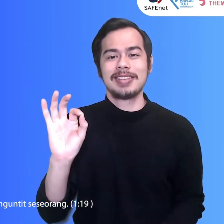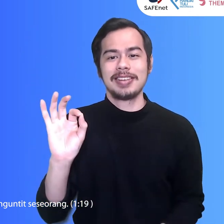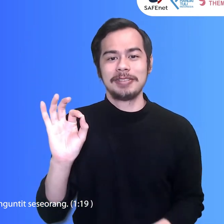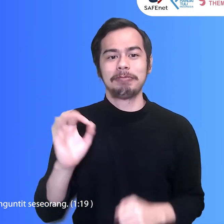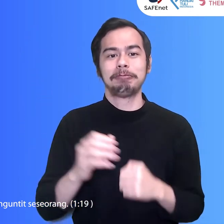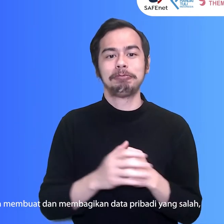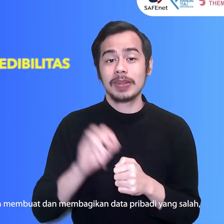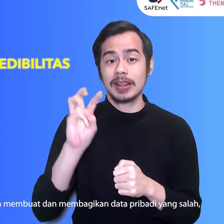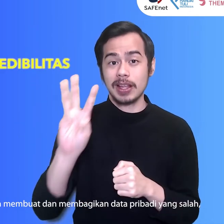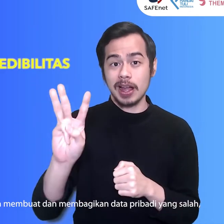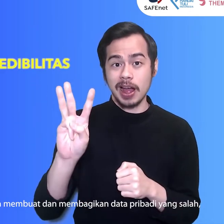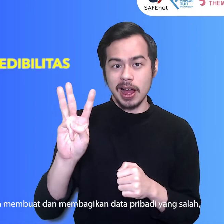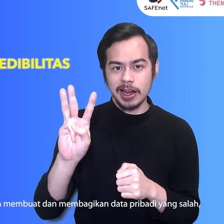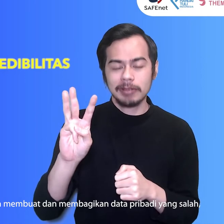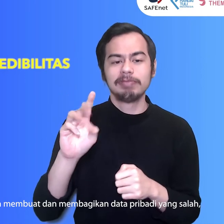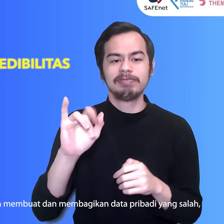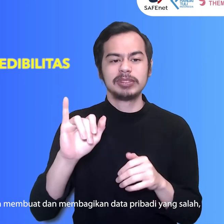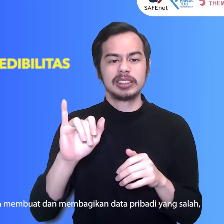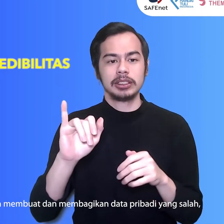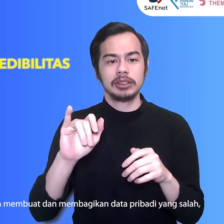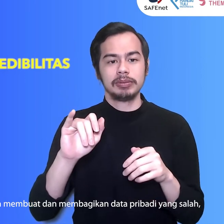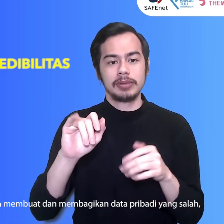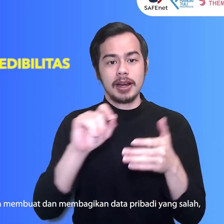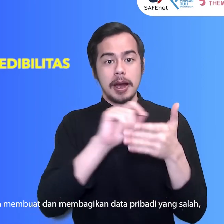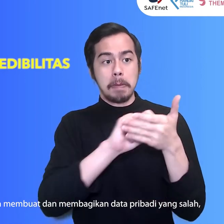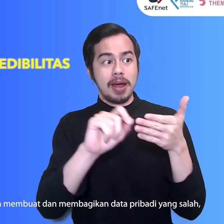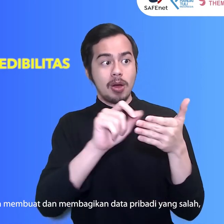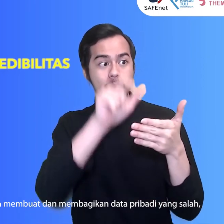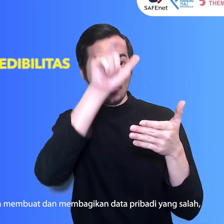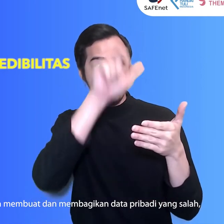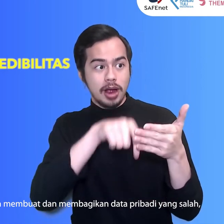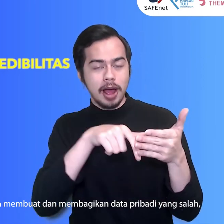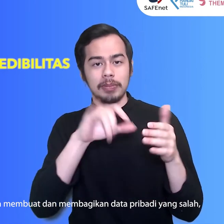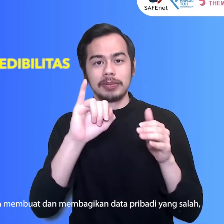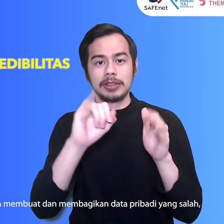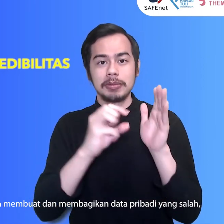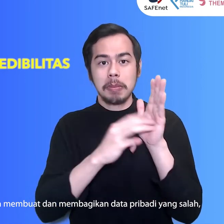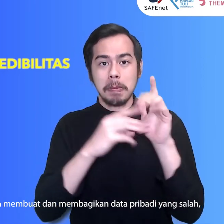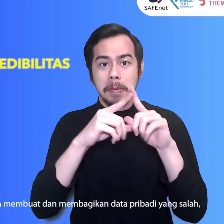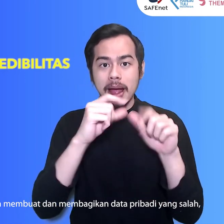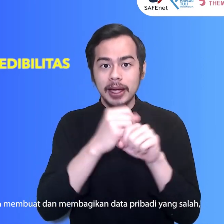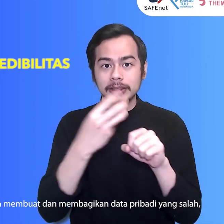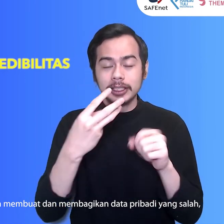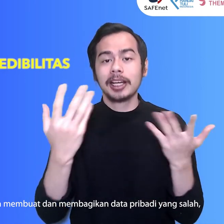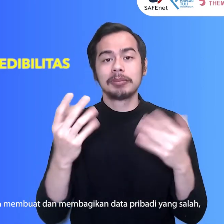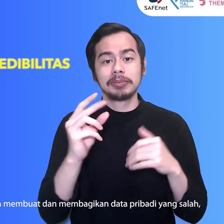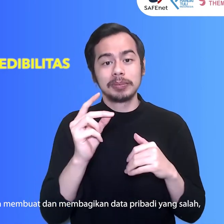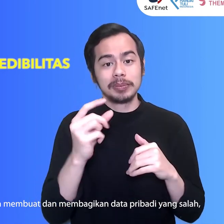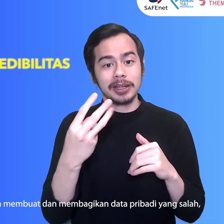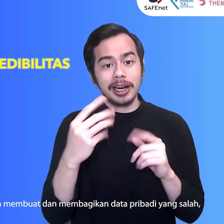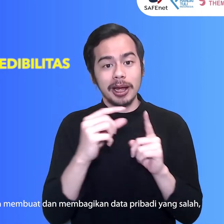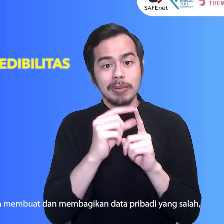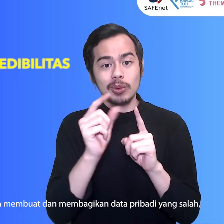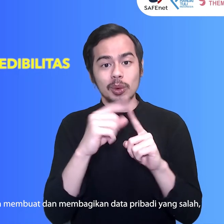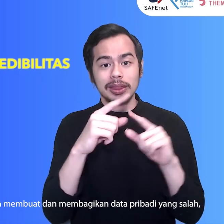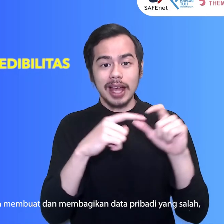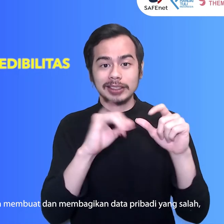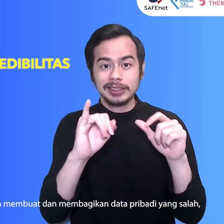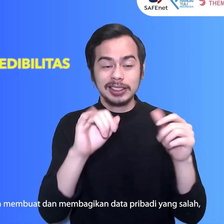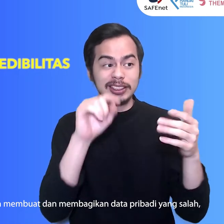the Sheep MP3 perusakan reputasi seseorang dengan membuat dan membagikan data